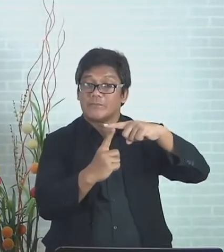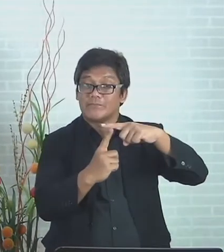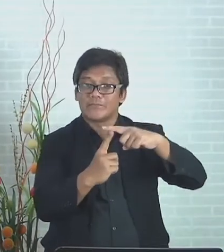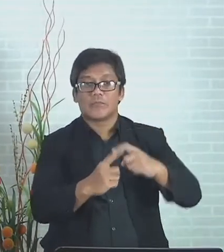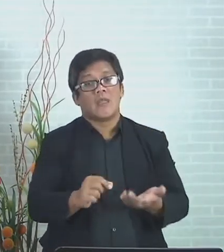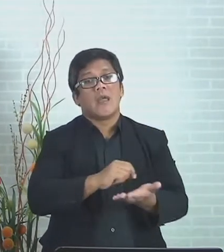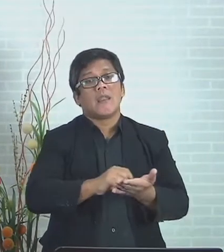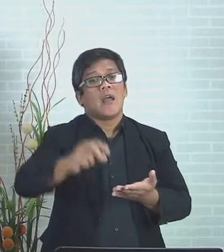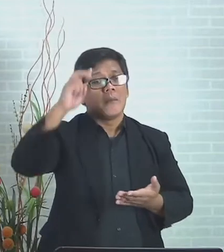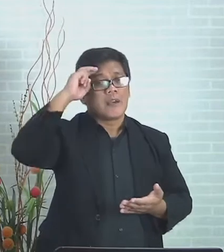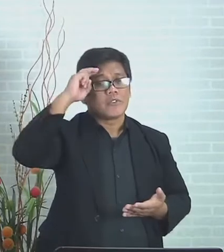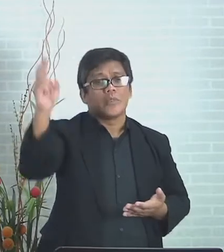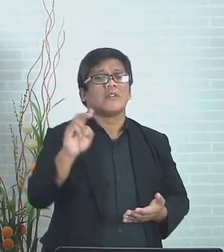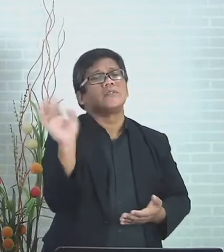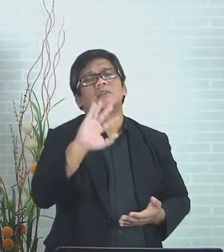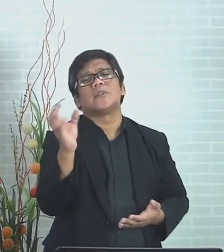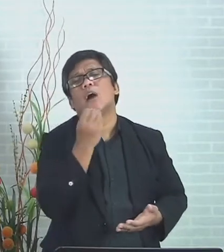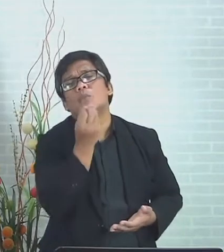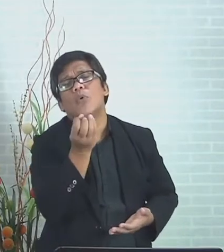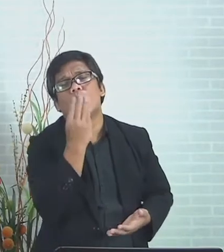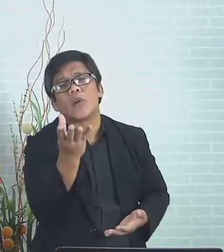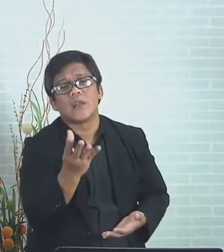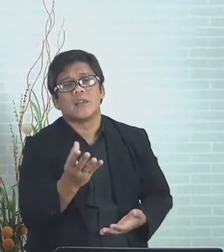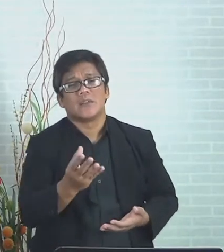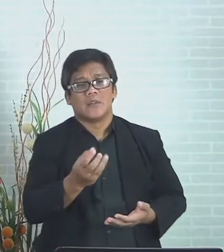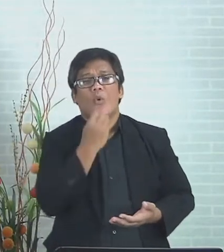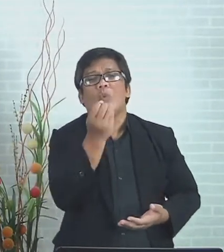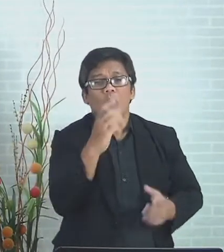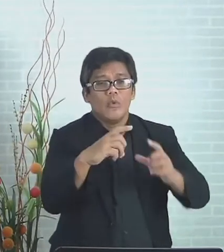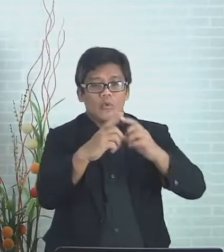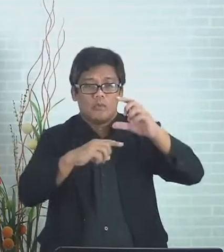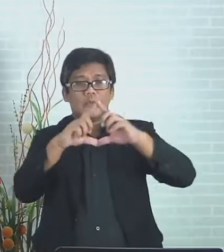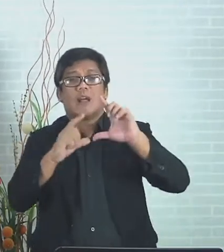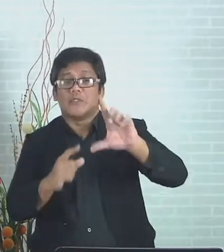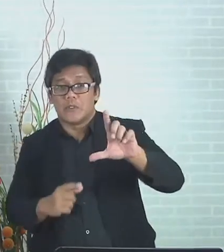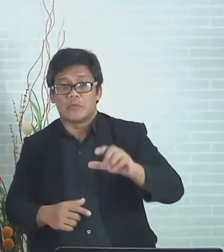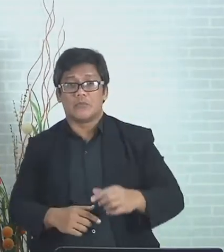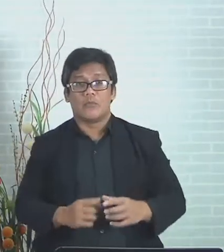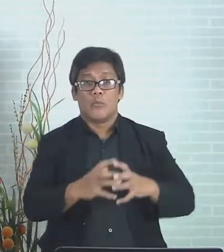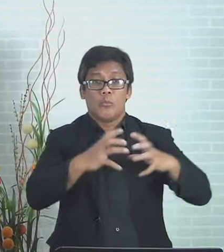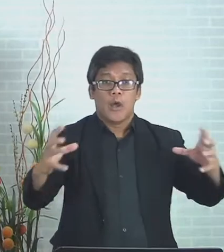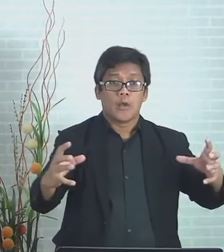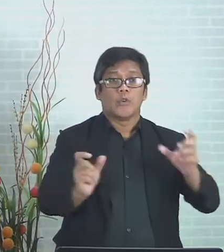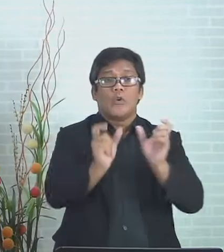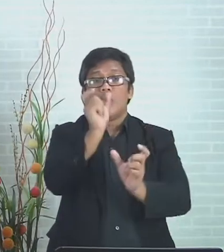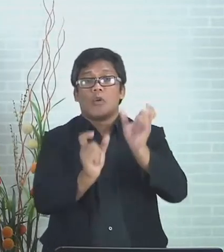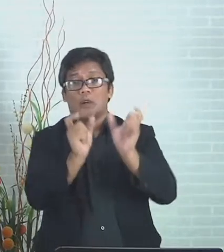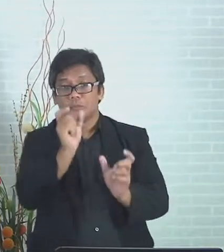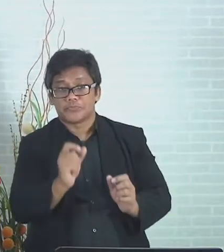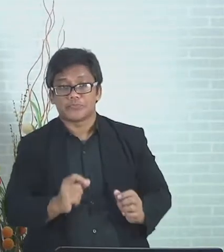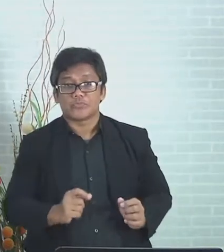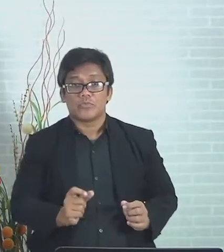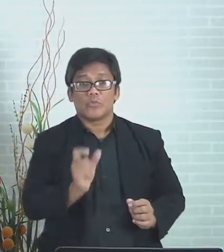tidak boleh disebut dengan sembarangan ada orang yang sering bawa berkata bahwa untuk